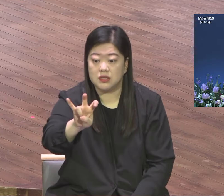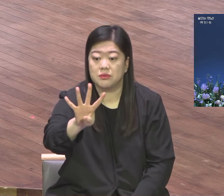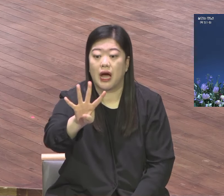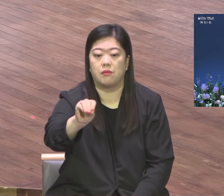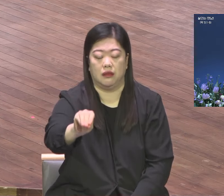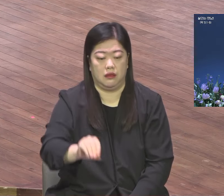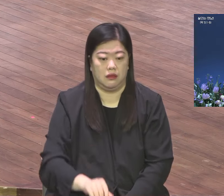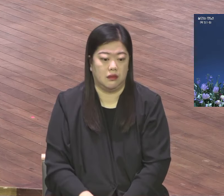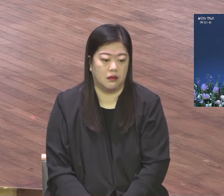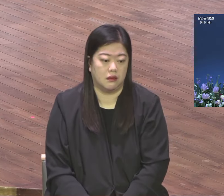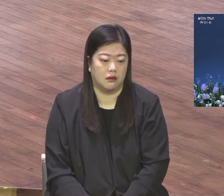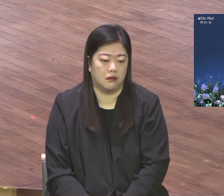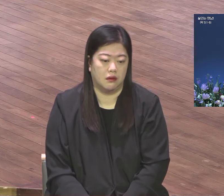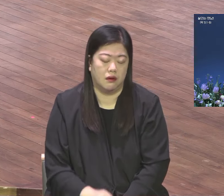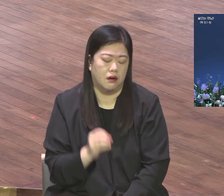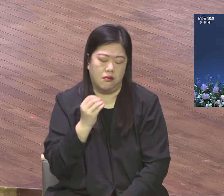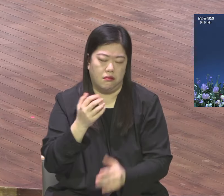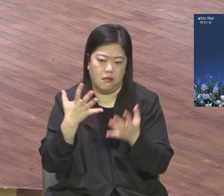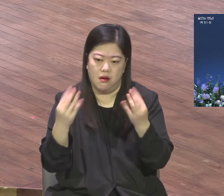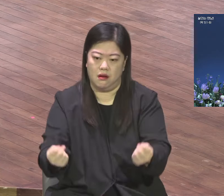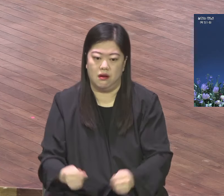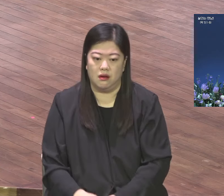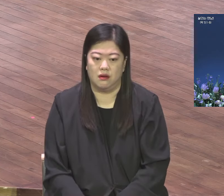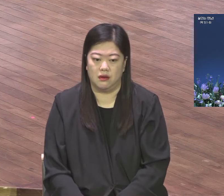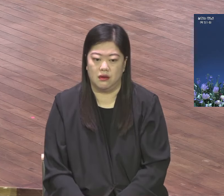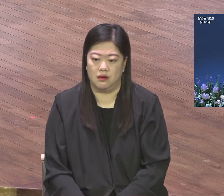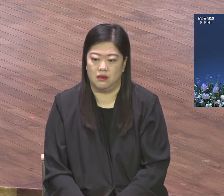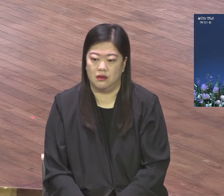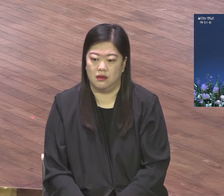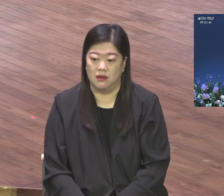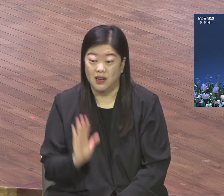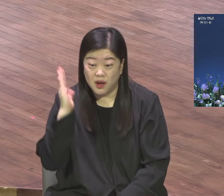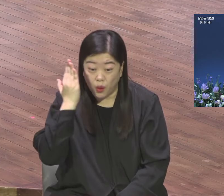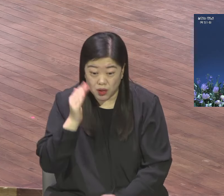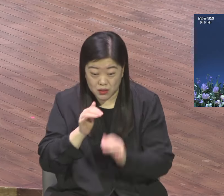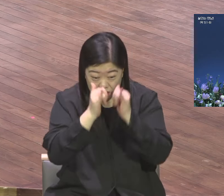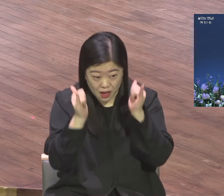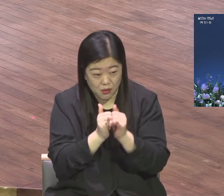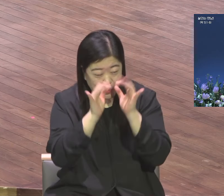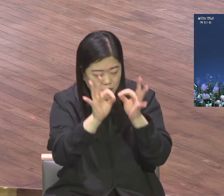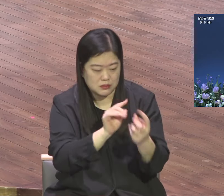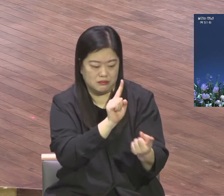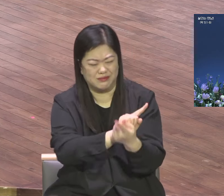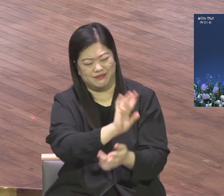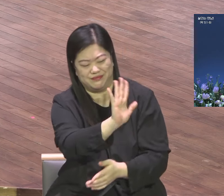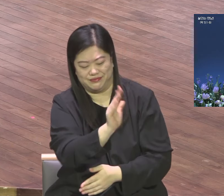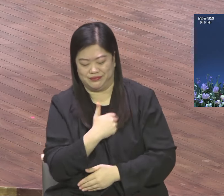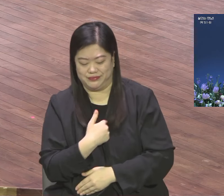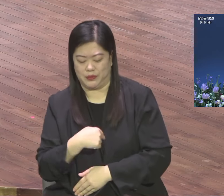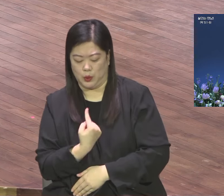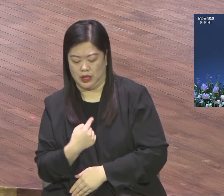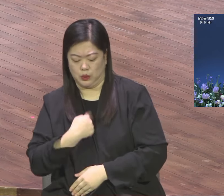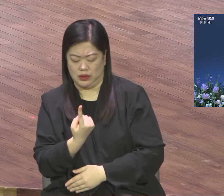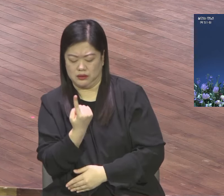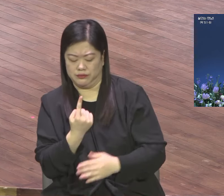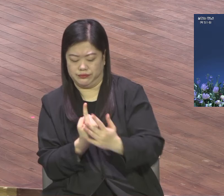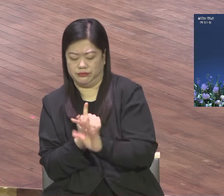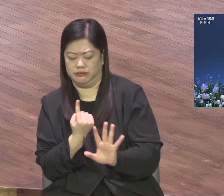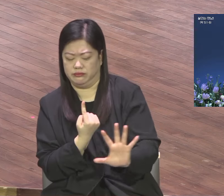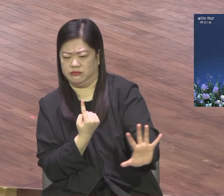사회가 이렇게 갈수록 만남을 회피하고 나 홀로 문화가